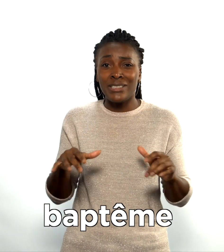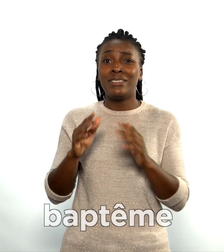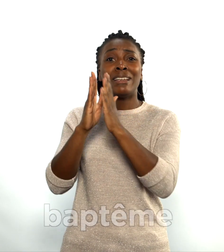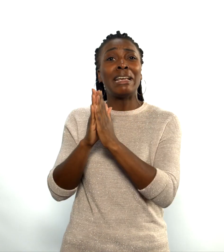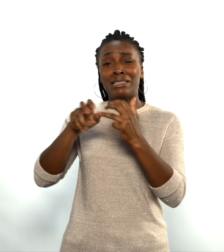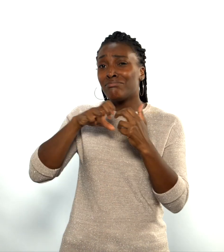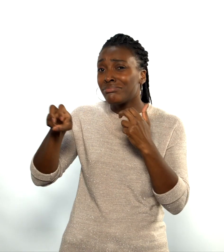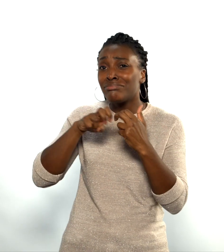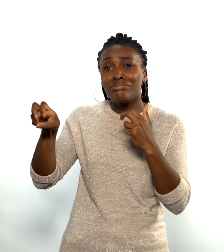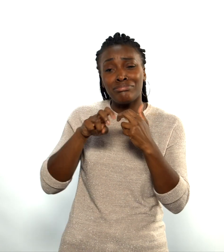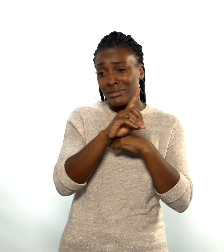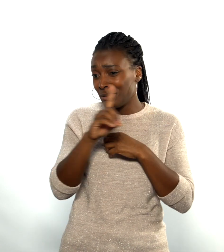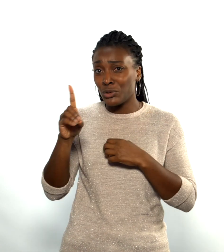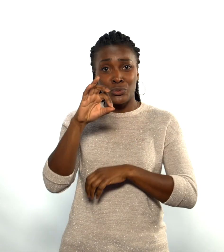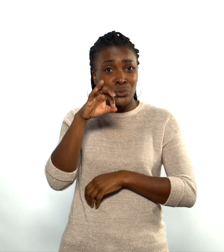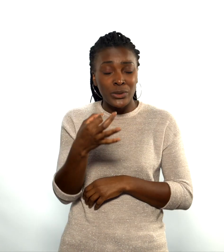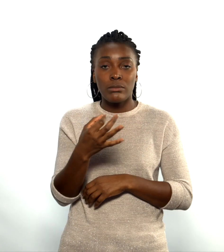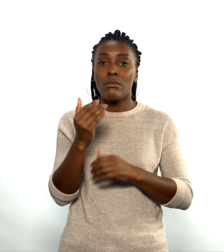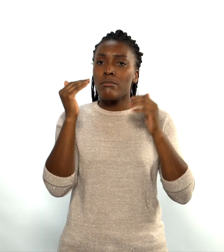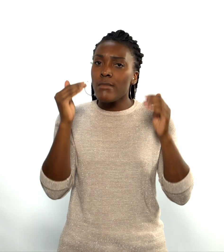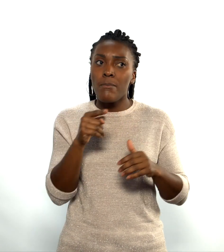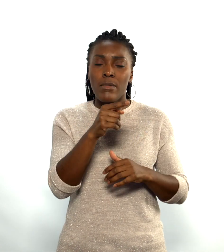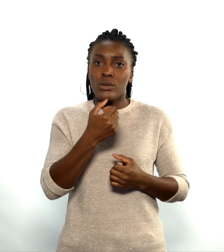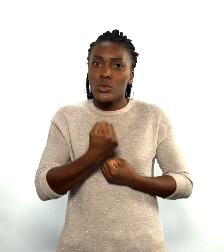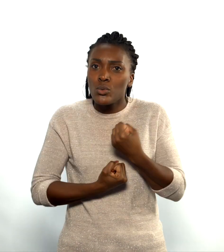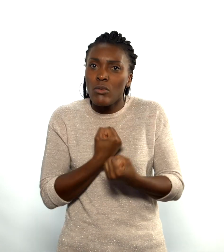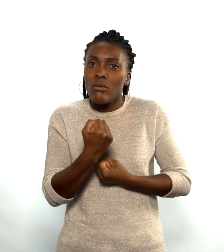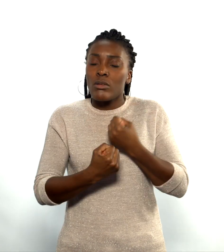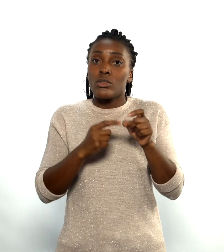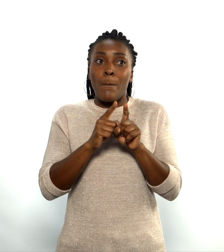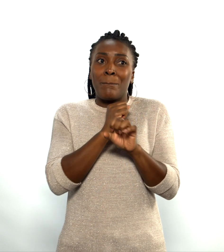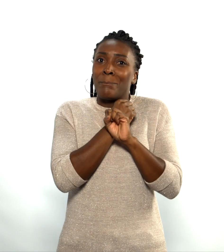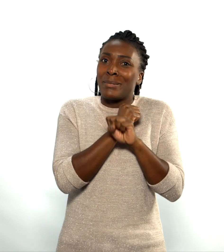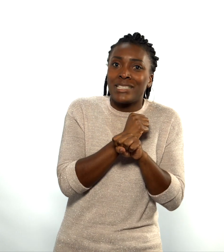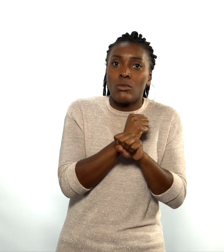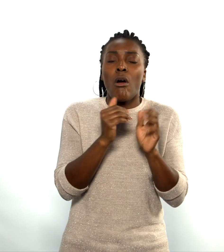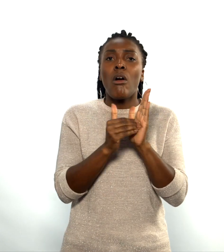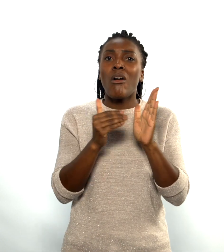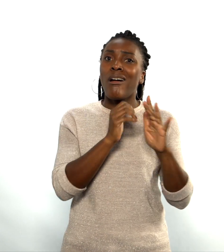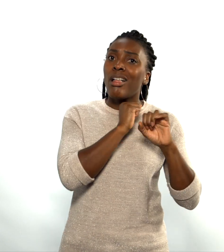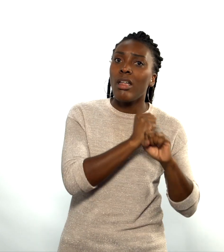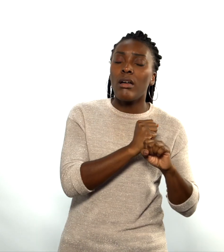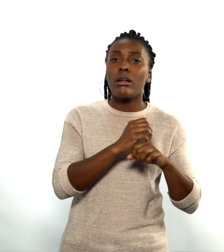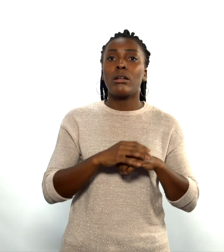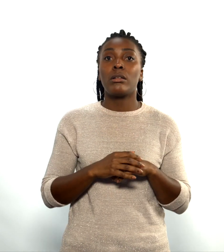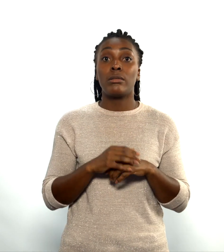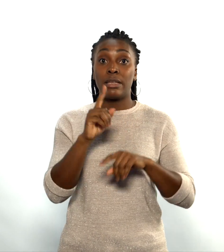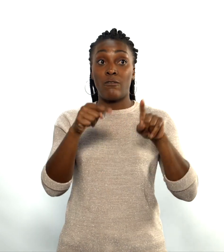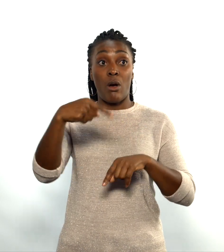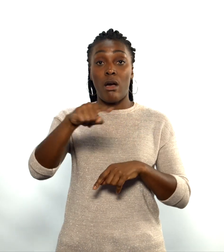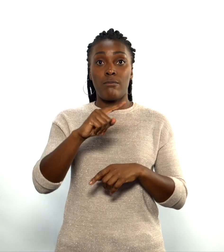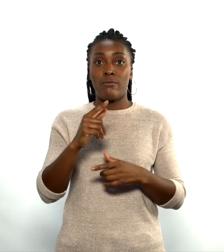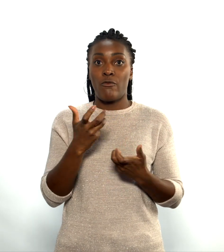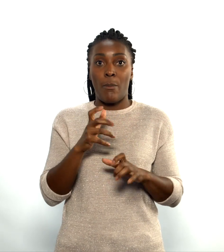l'église dimanche après dimanche, qui souffrent et qui restent prisonniers de certaines choses. Et bien souvent, ils n'osent même